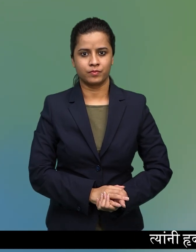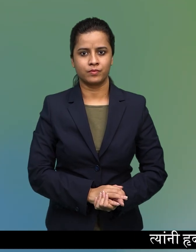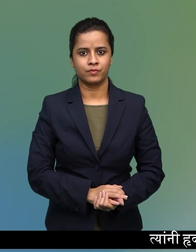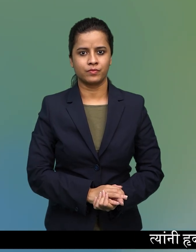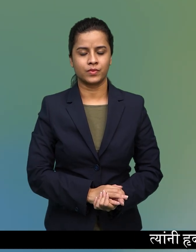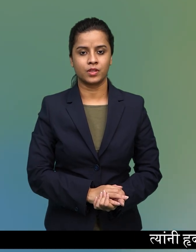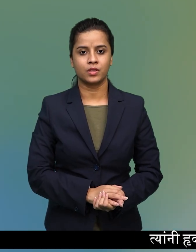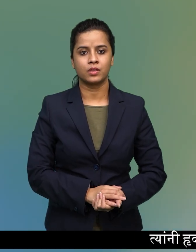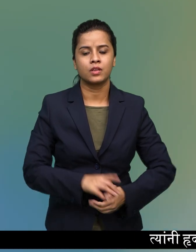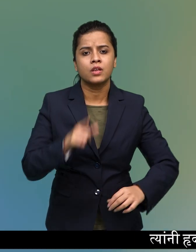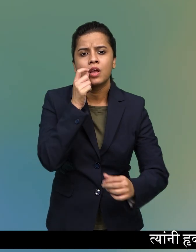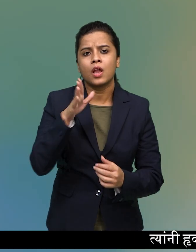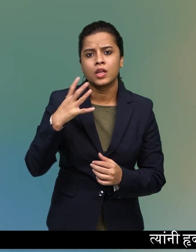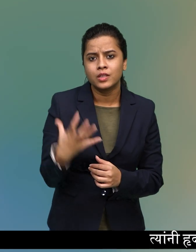त्यांनी हृदयातील झडपांना वाल्व्ह